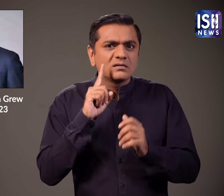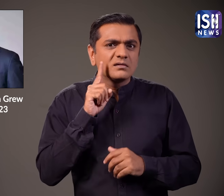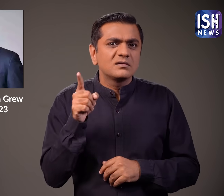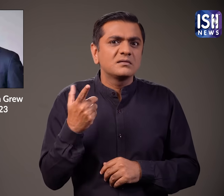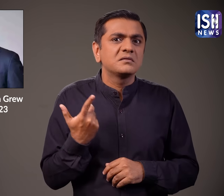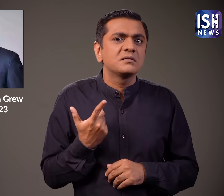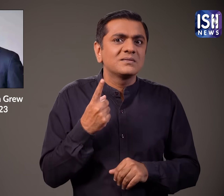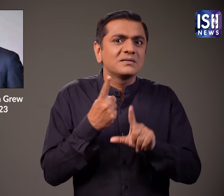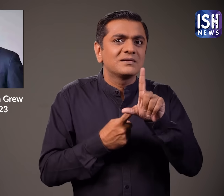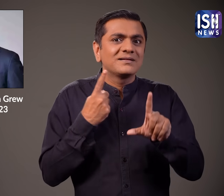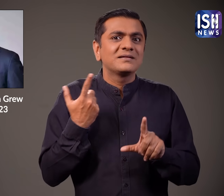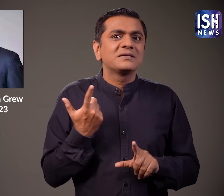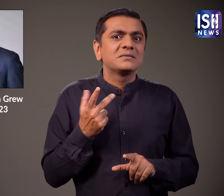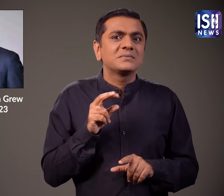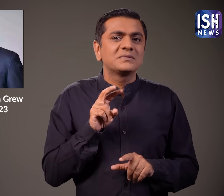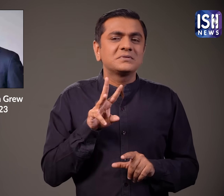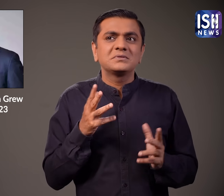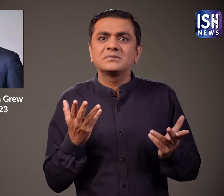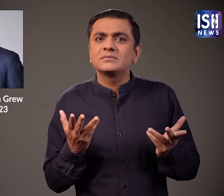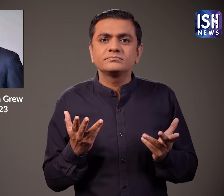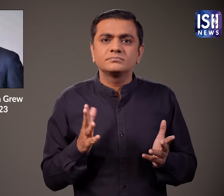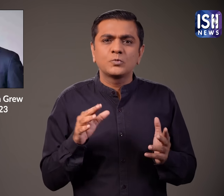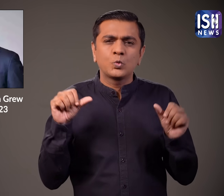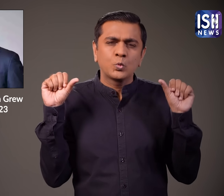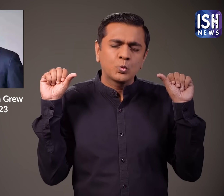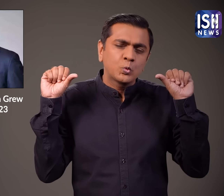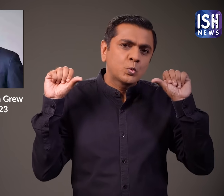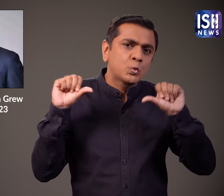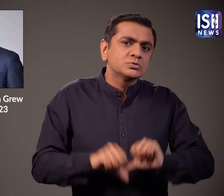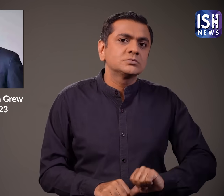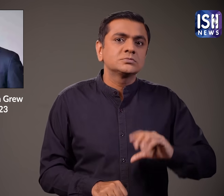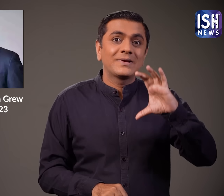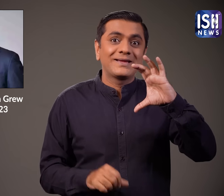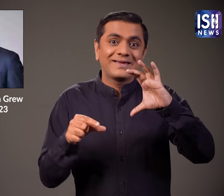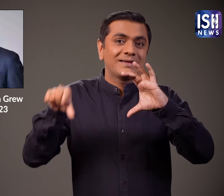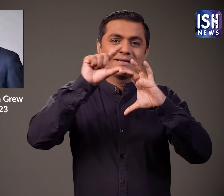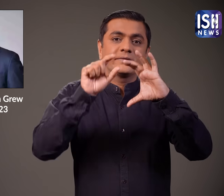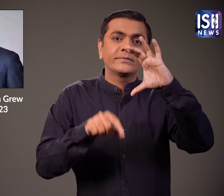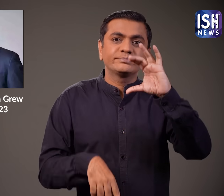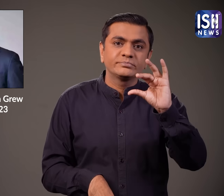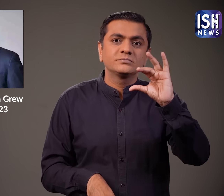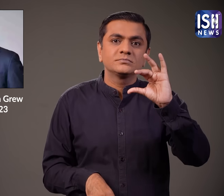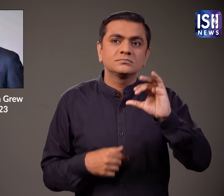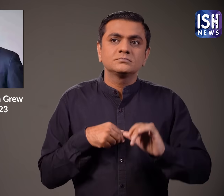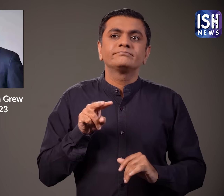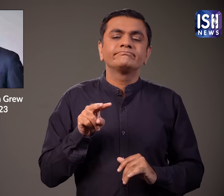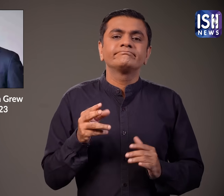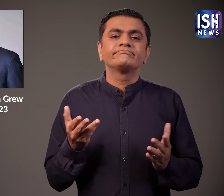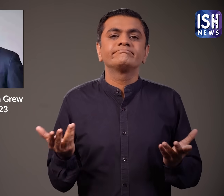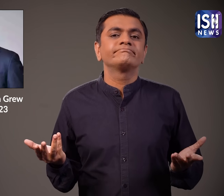दोर पर गौतब अडानी एक मात्रशीर अमीर भारतियों है जिनोंने 2023 में लाब के बजाए नुकसान दर्ज